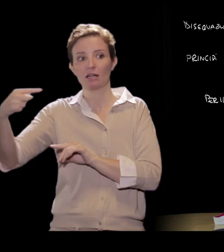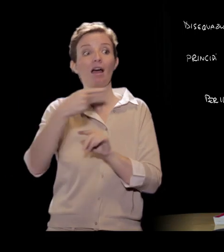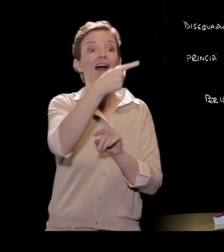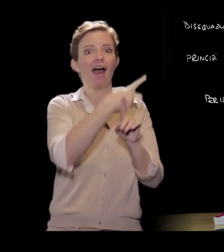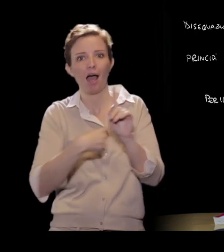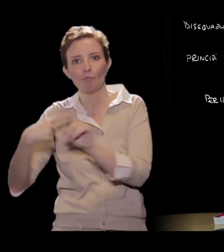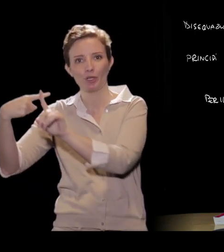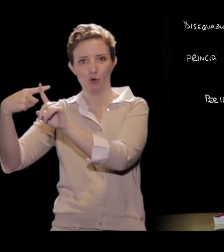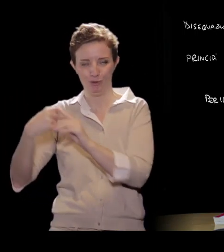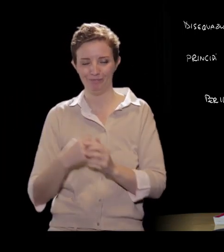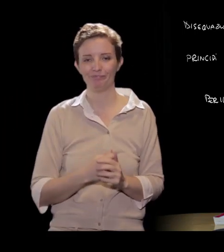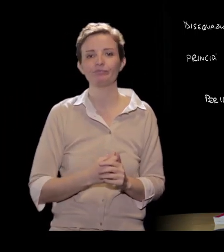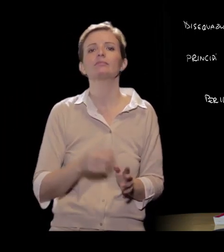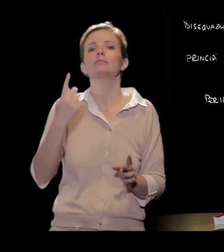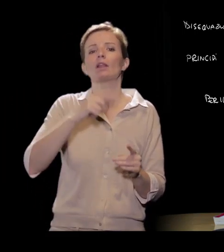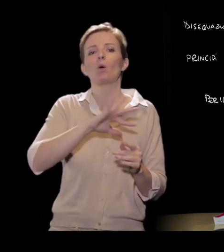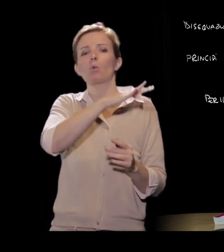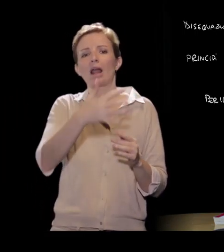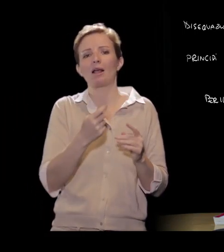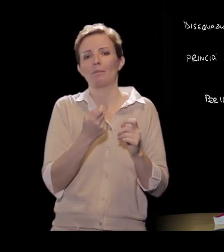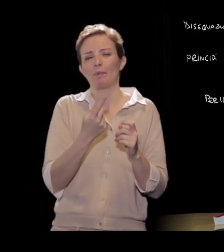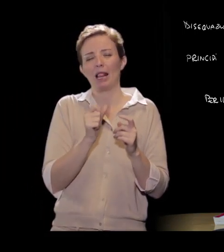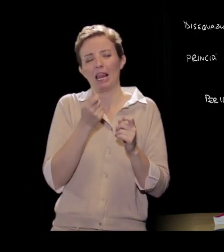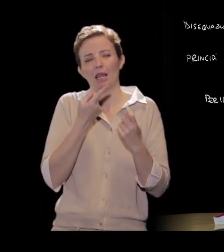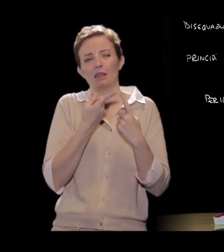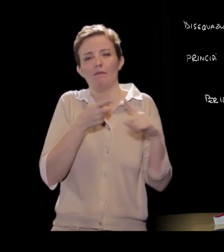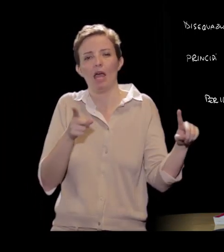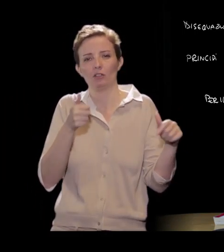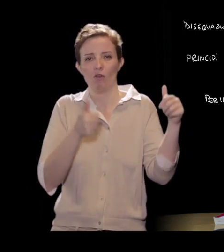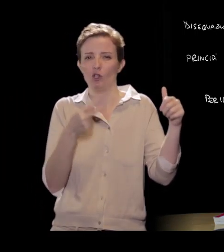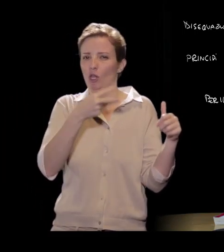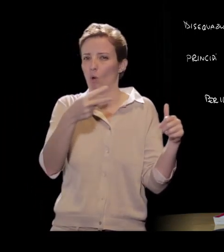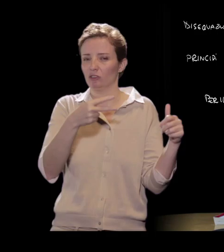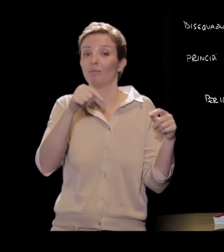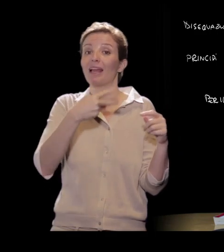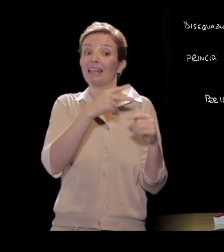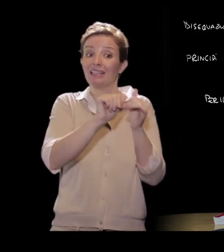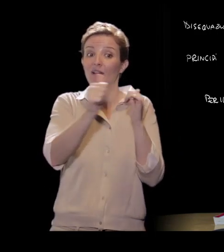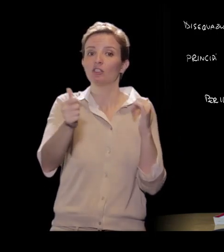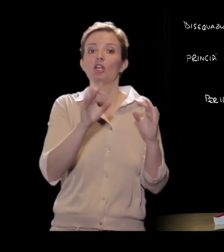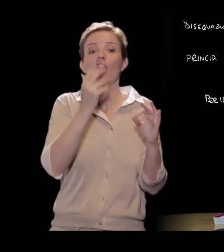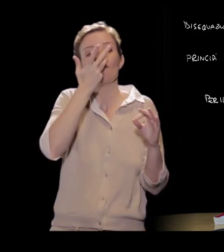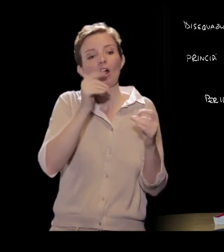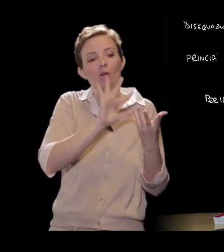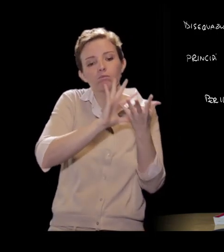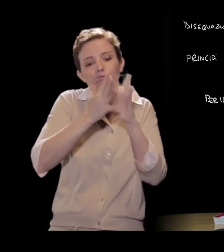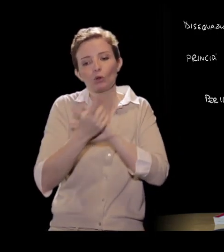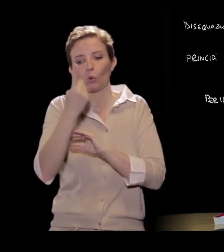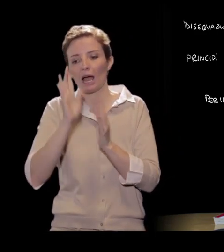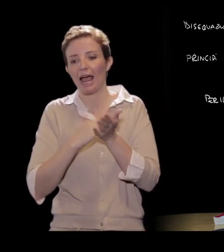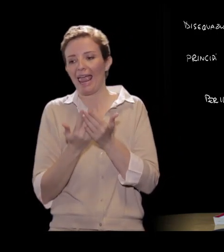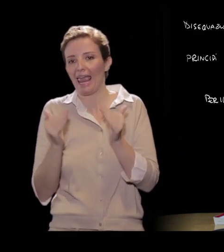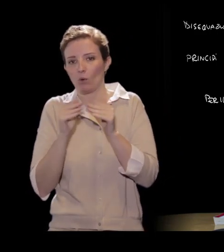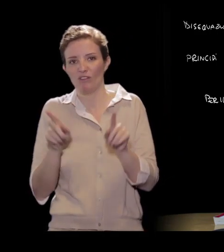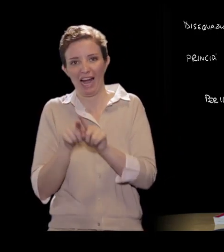principio di equivalenza invece per le disequazioni un pochino differente perché perché per poter trasformare una disequazioni e una equivalente è possibile andare a